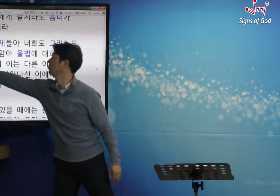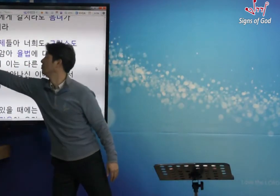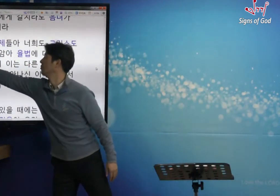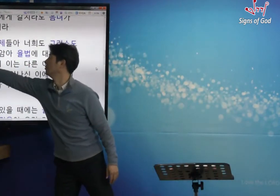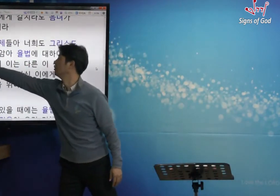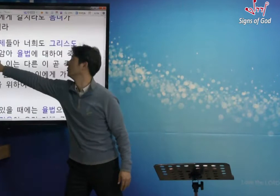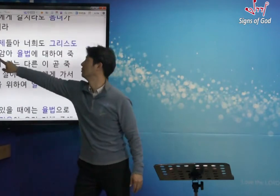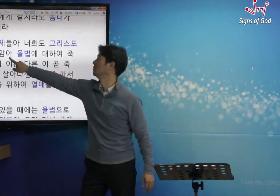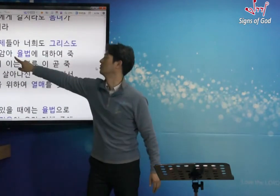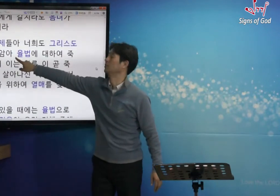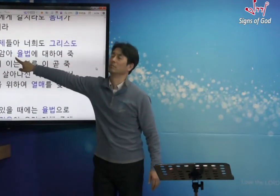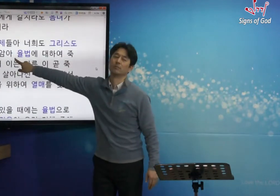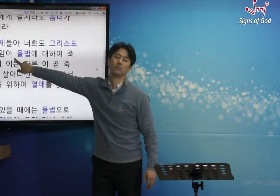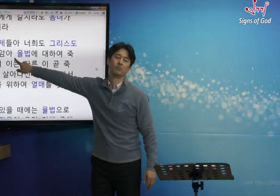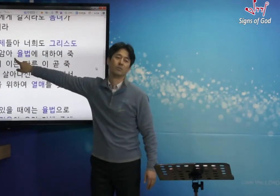그리스도의 몸으로 말미암아